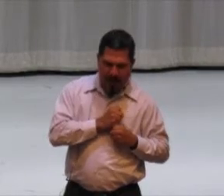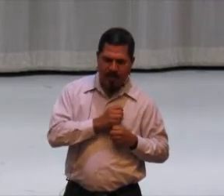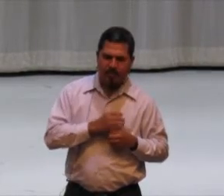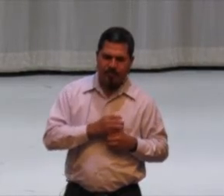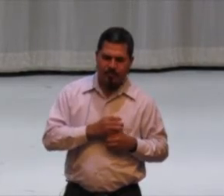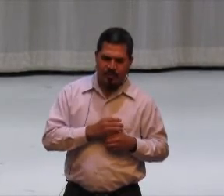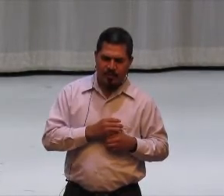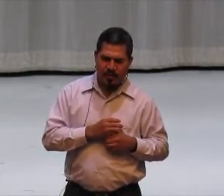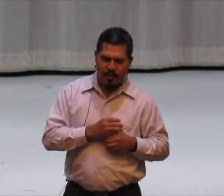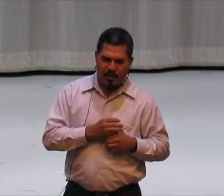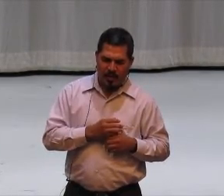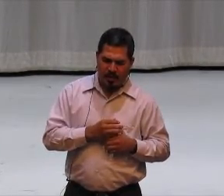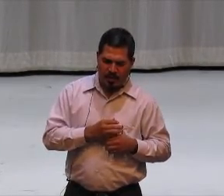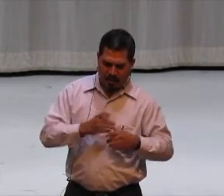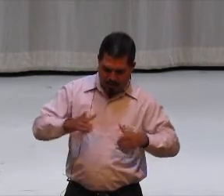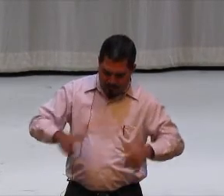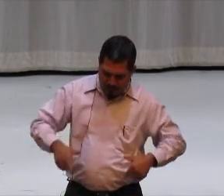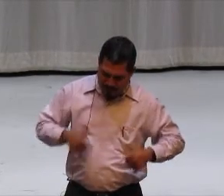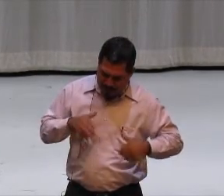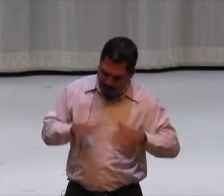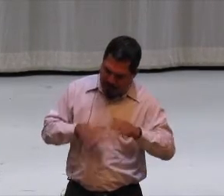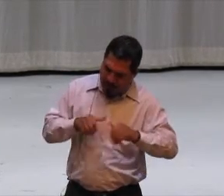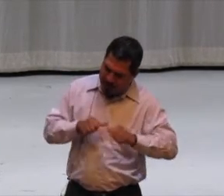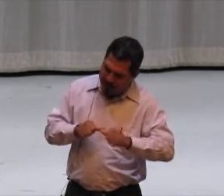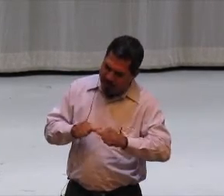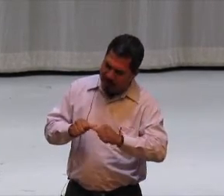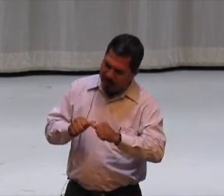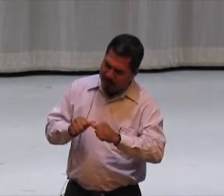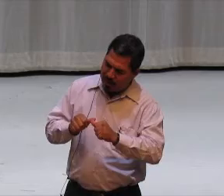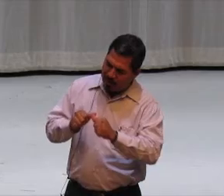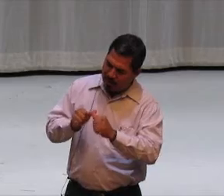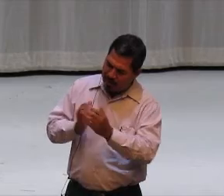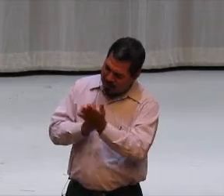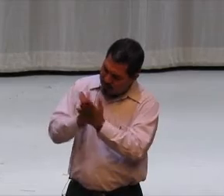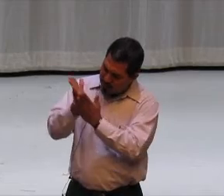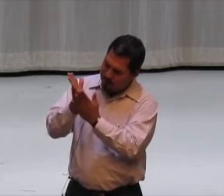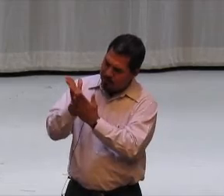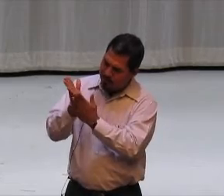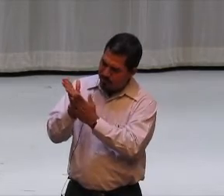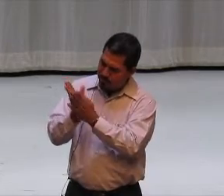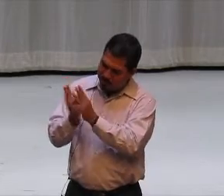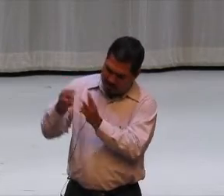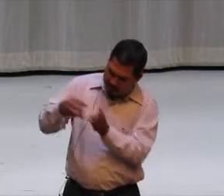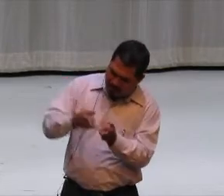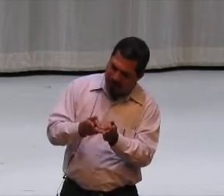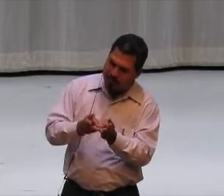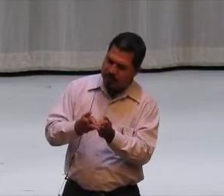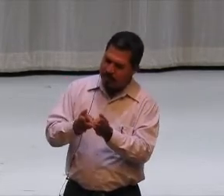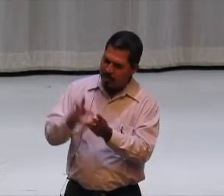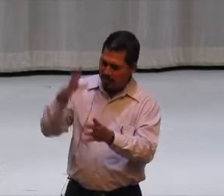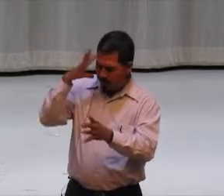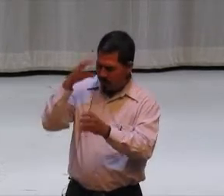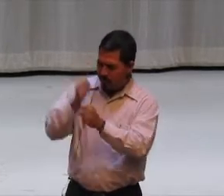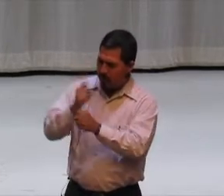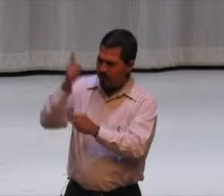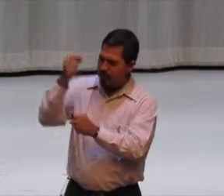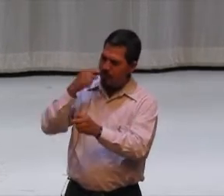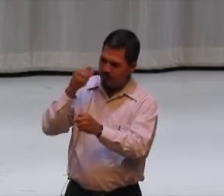aceptado, que podamos caminando en la vida derecho, sin desviarnos, confiando en tus